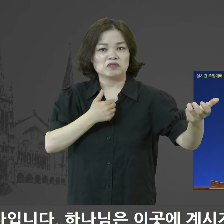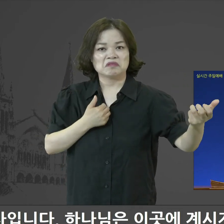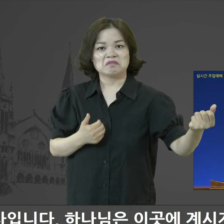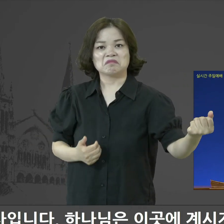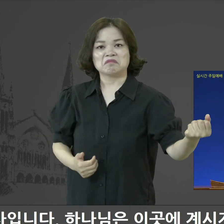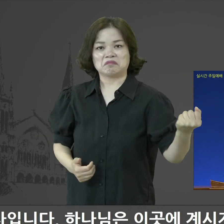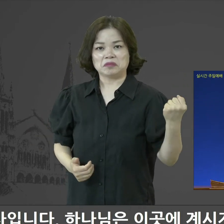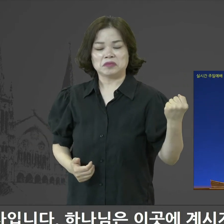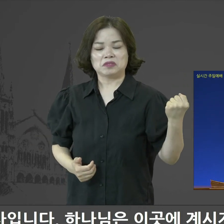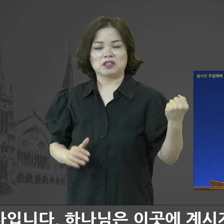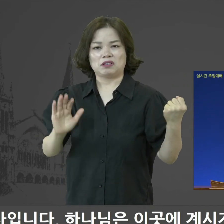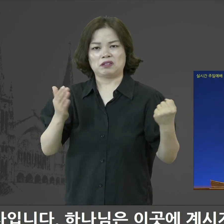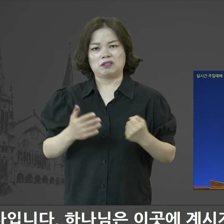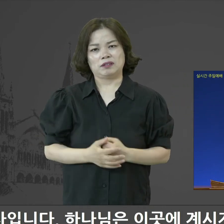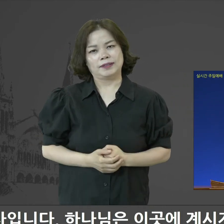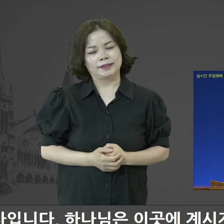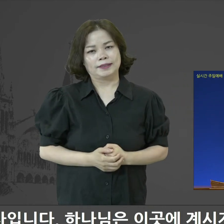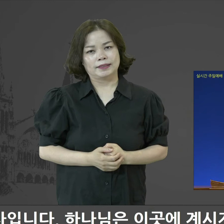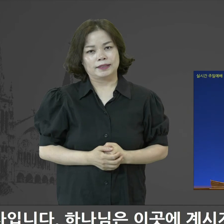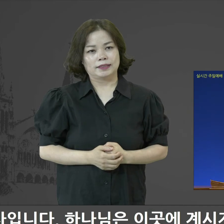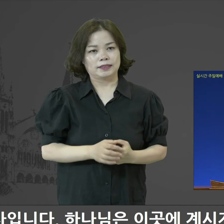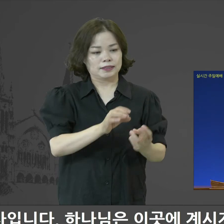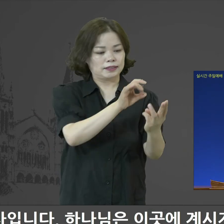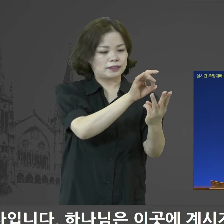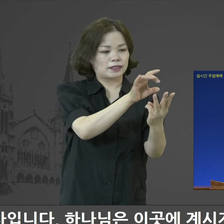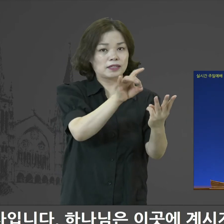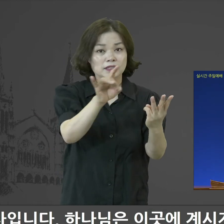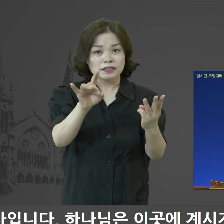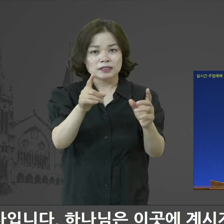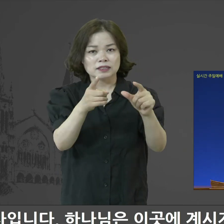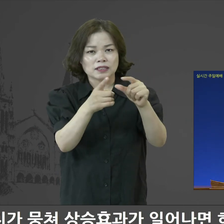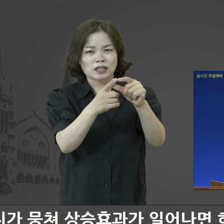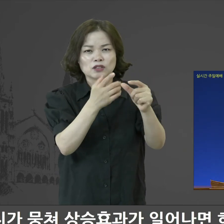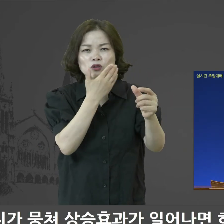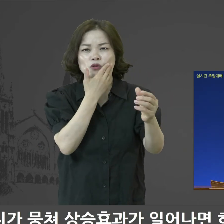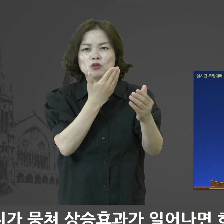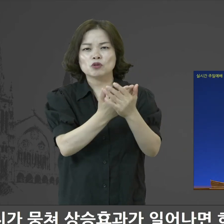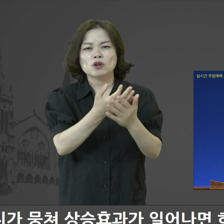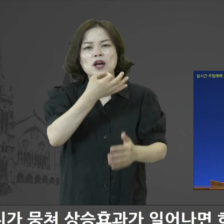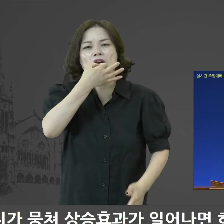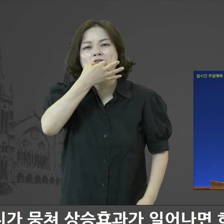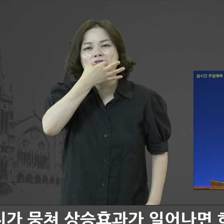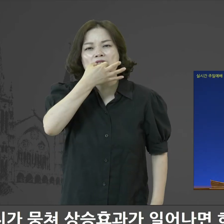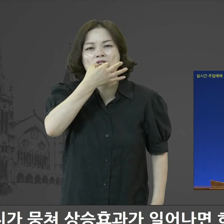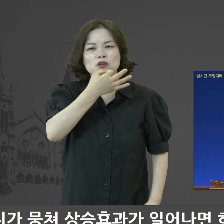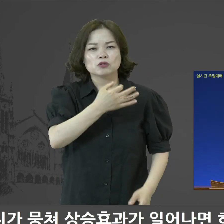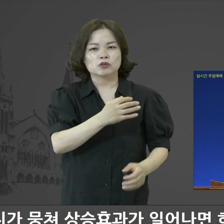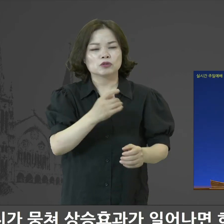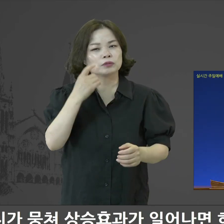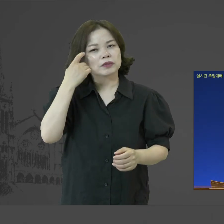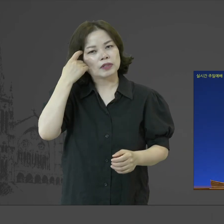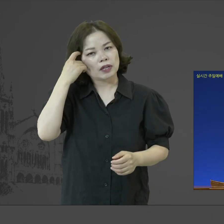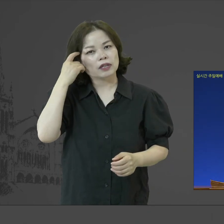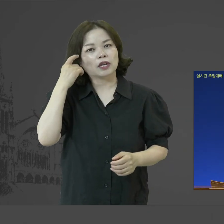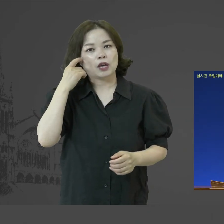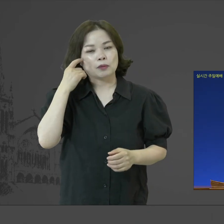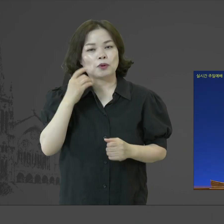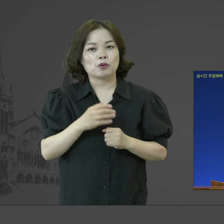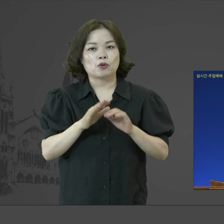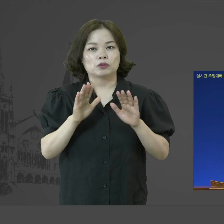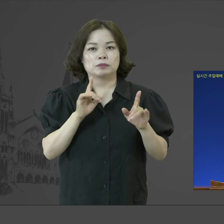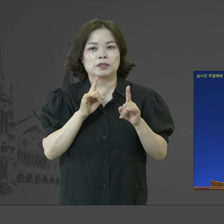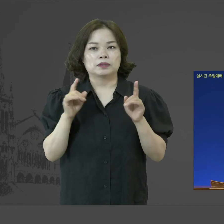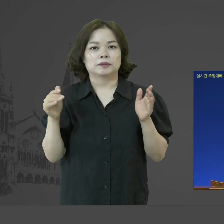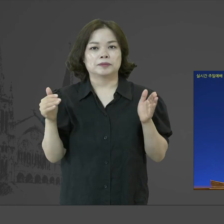되는 요소라는 겁니다. 사실 각 단어가 중요한데 욕심이라는 단어만 잠시 살피고 오늘